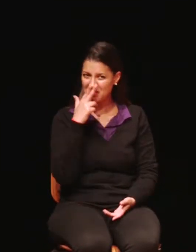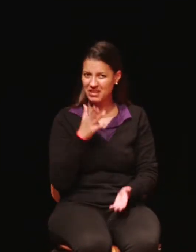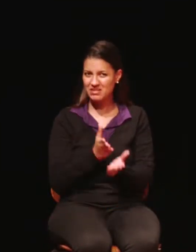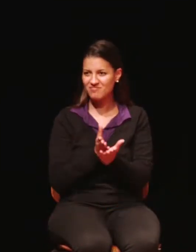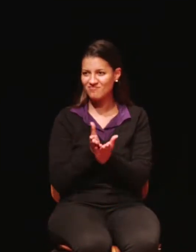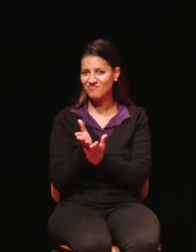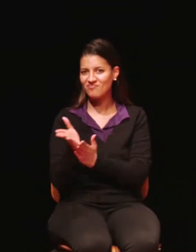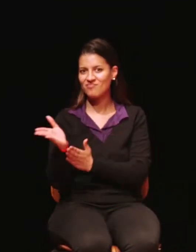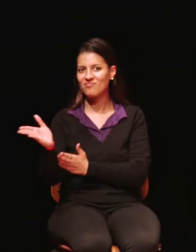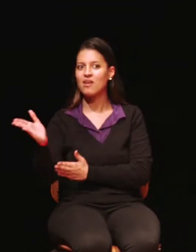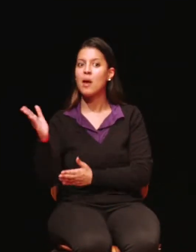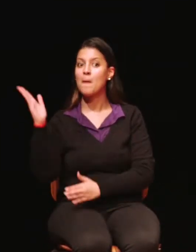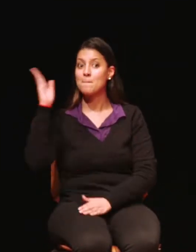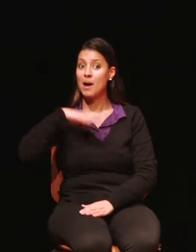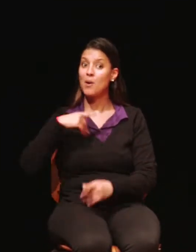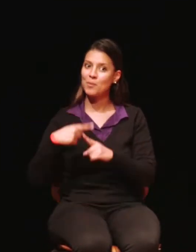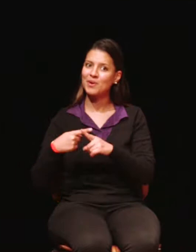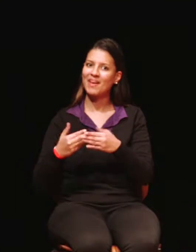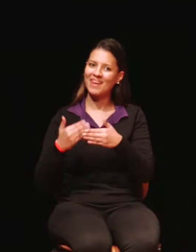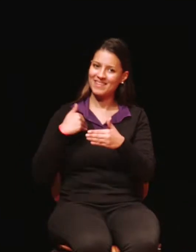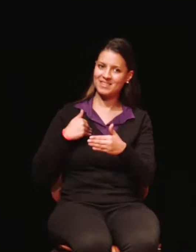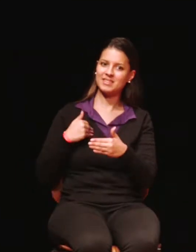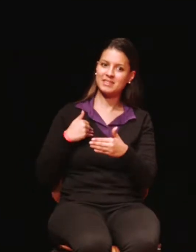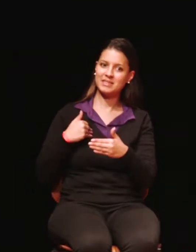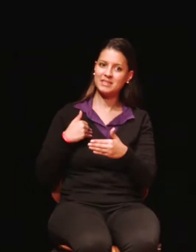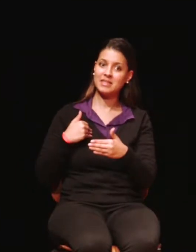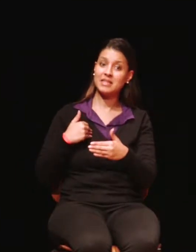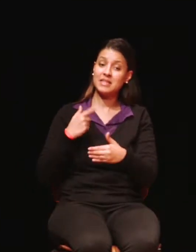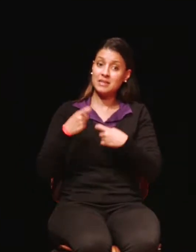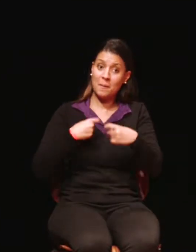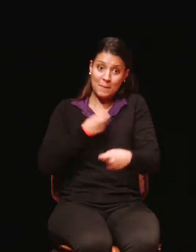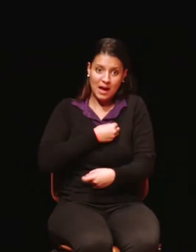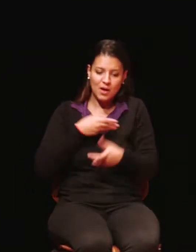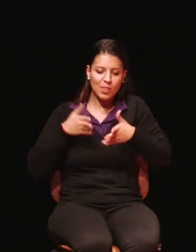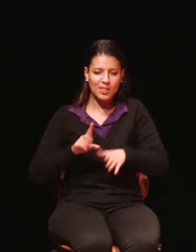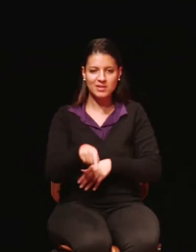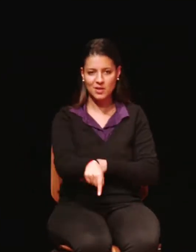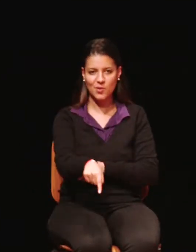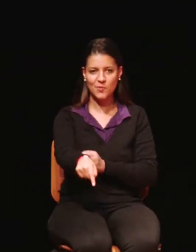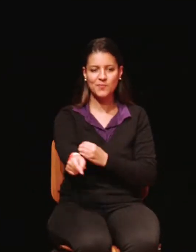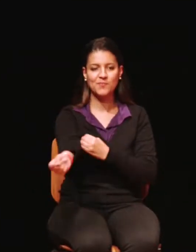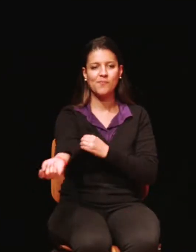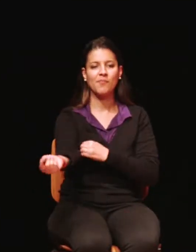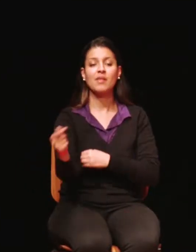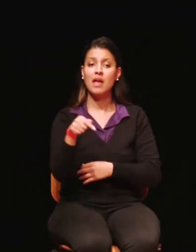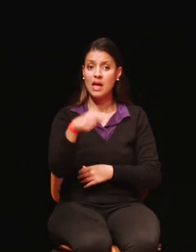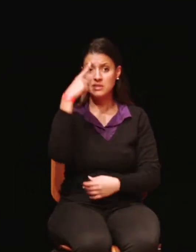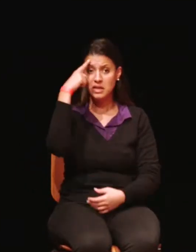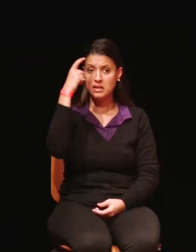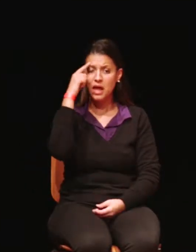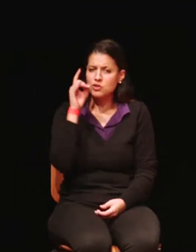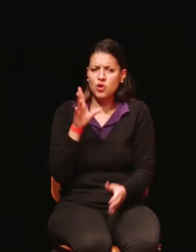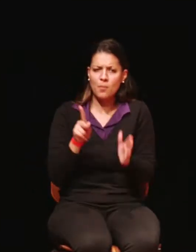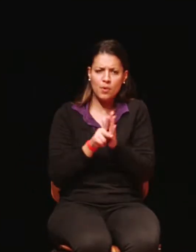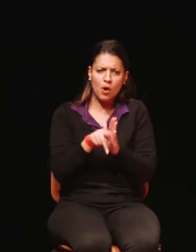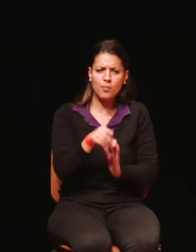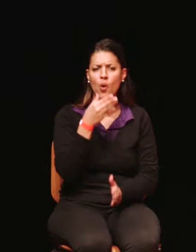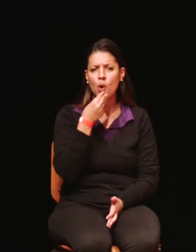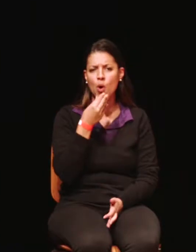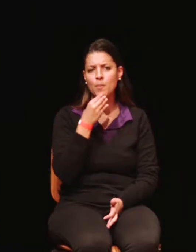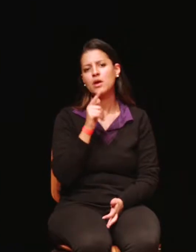em virtude do pecado original. Essas ideias não eram exclusivas de Alexandre de Gusmão, muito pelo